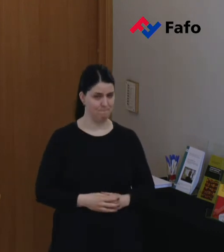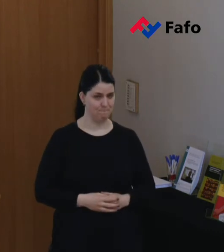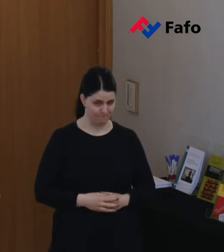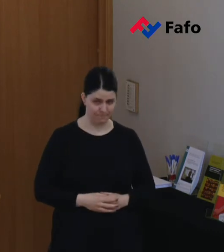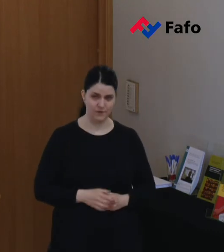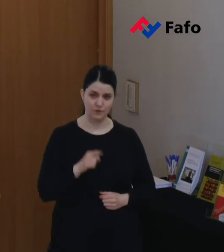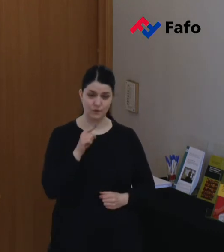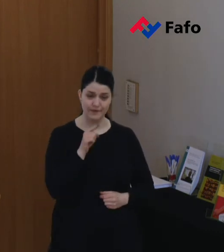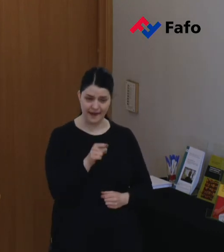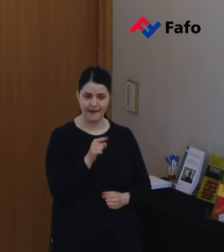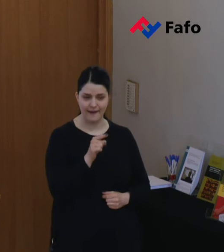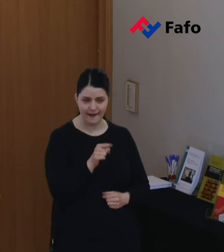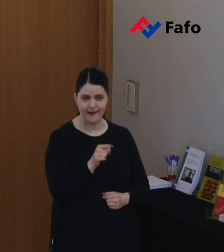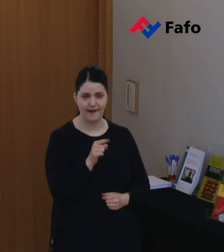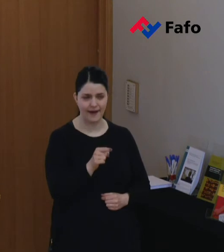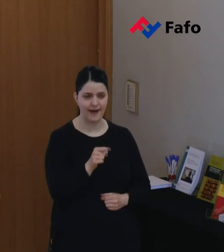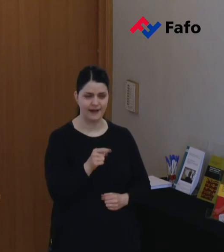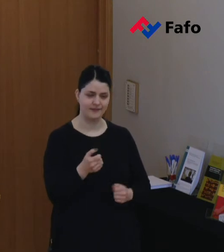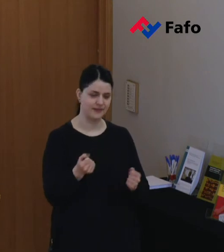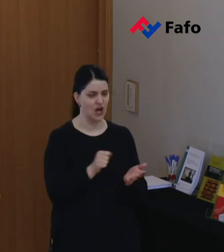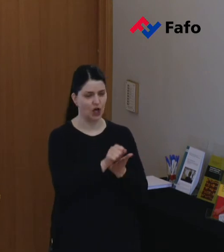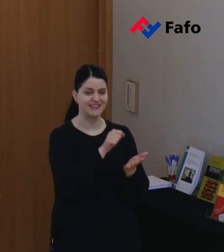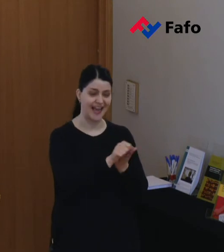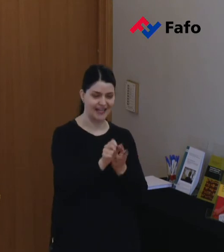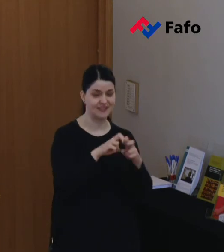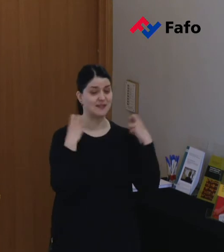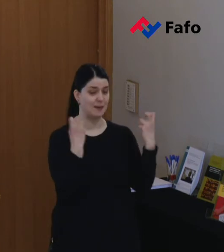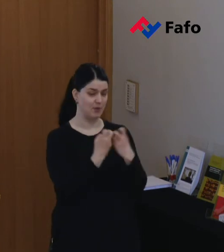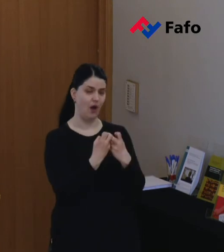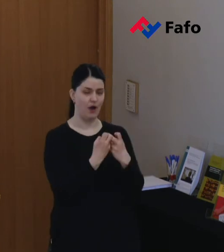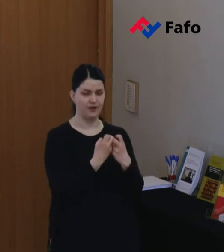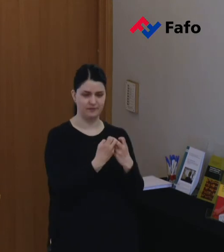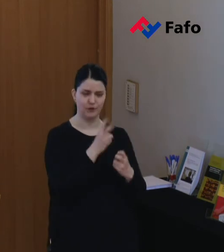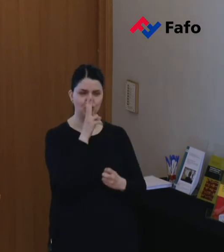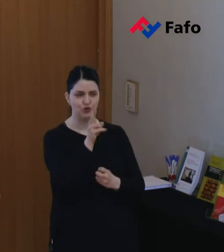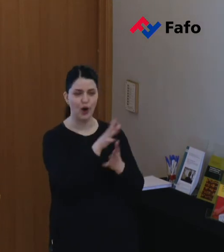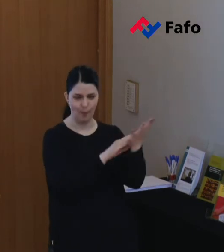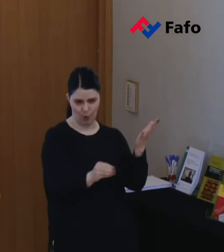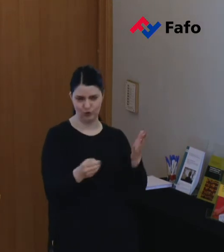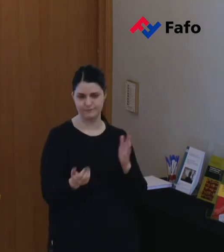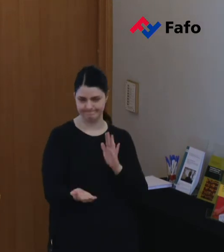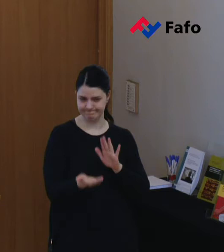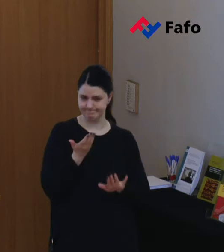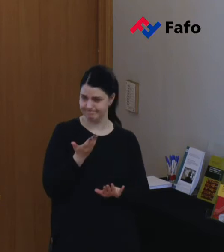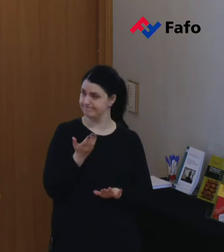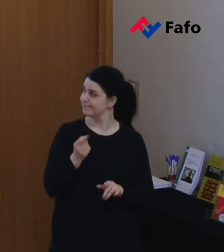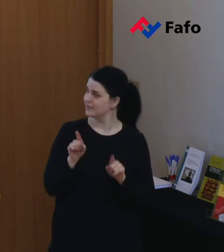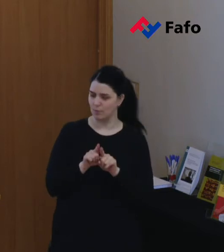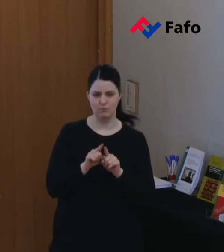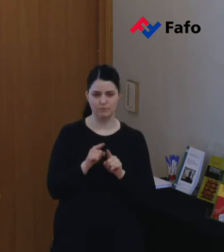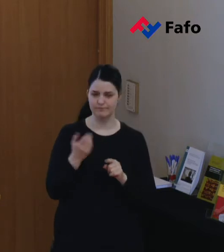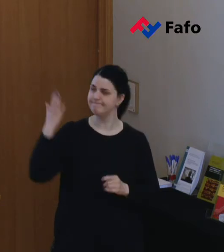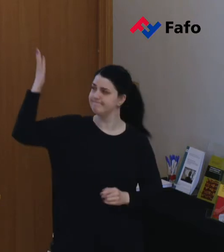det er intet mindre enn et lanseringsseminar av en ny rapport, som vel humper og